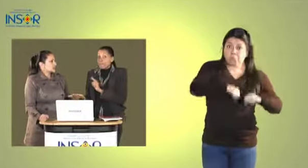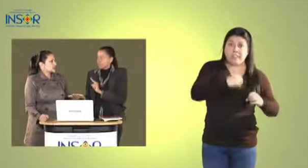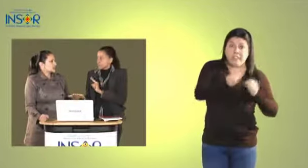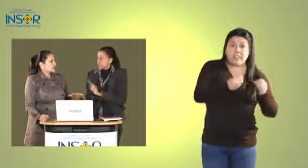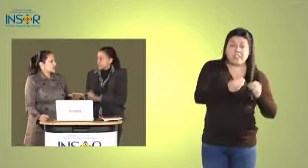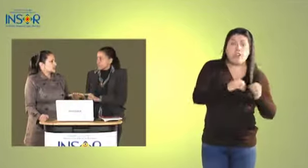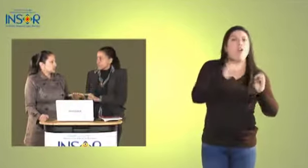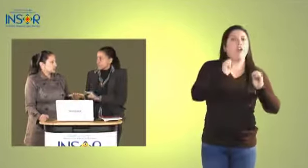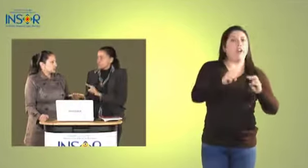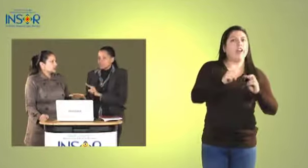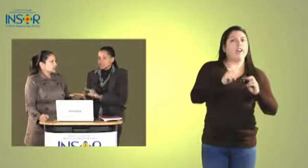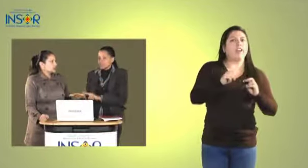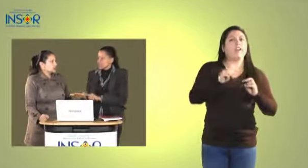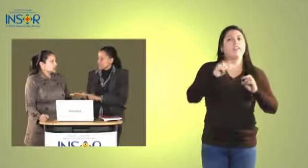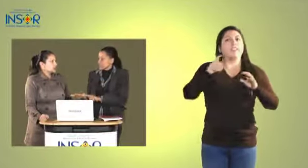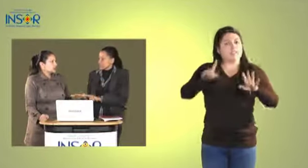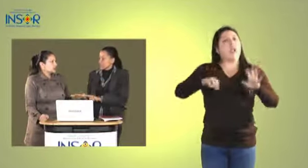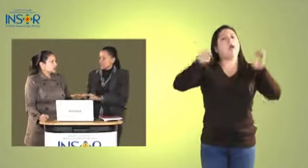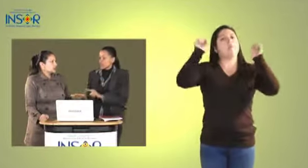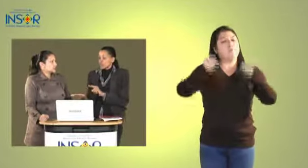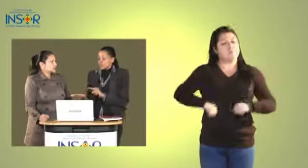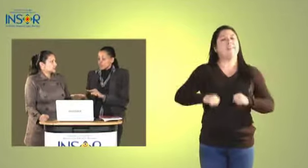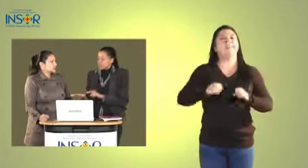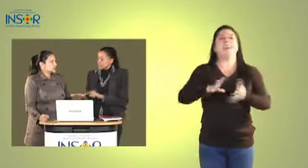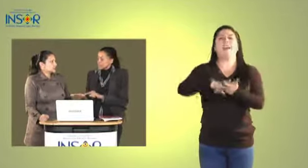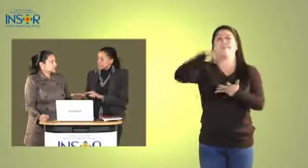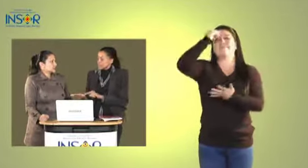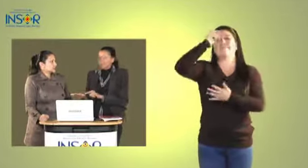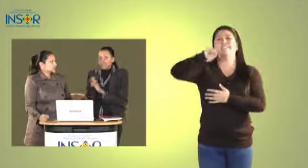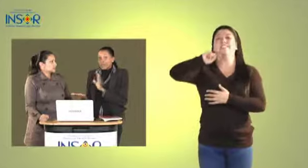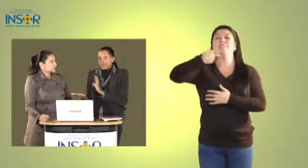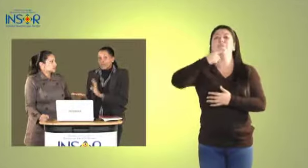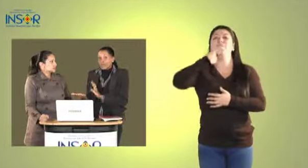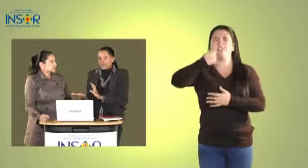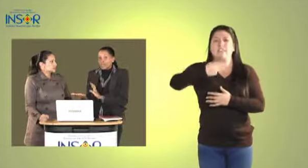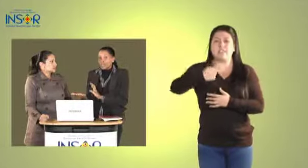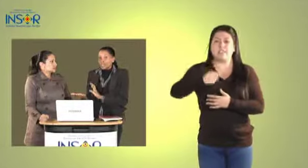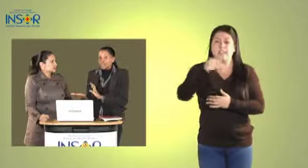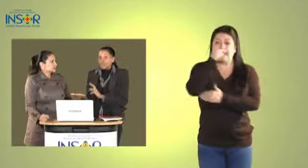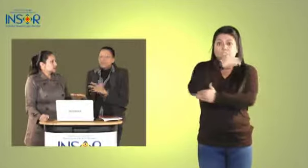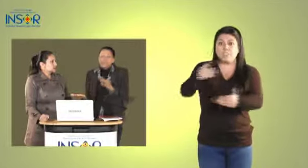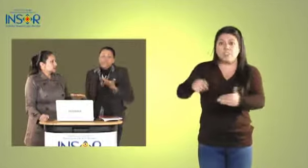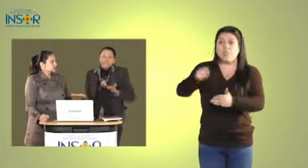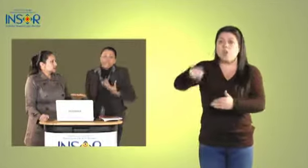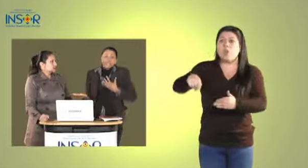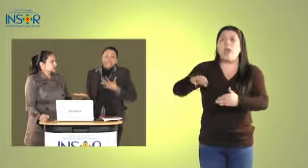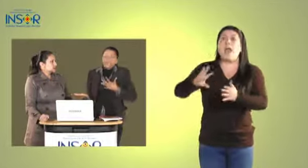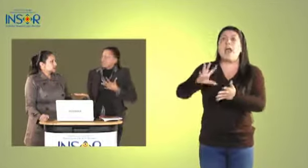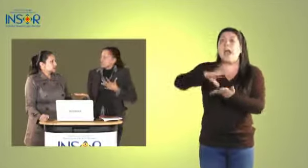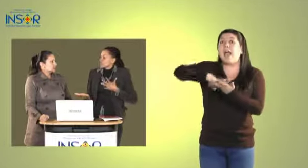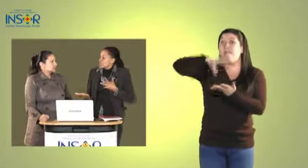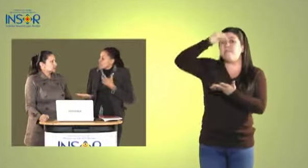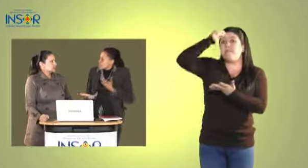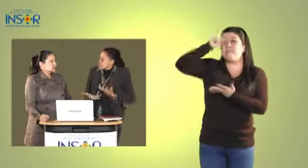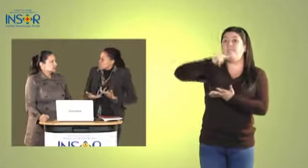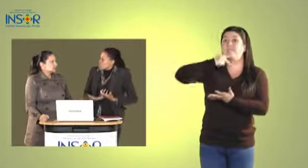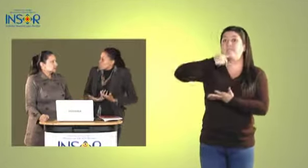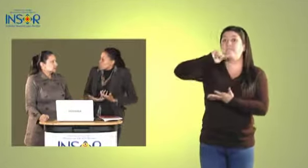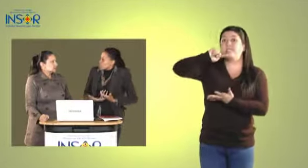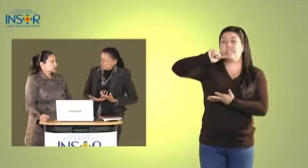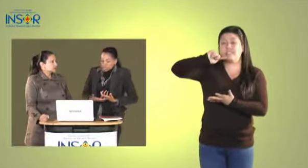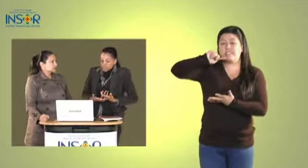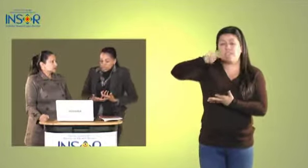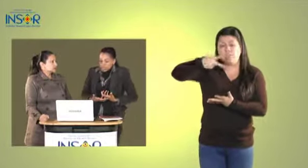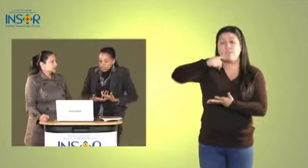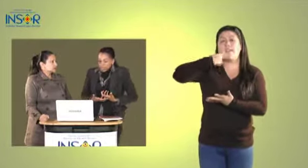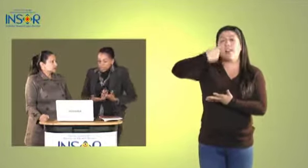del aprendizaje de una segunda lengua, porque para que este niño pueda aprender esa segunda lengua, pues obviamente ya debe tener un conocimiento de